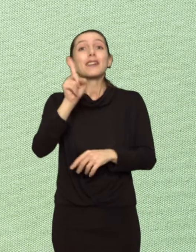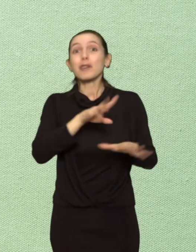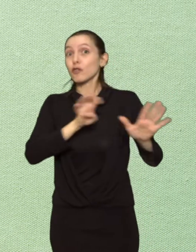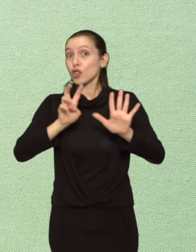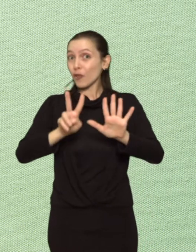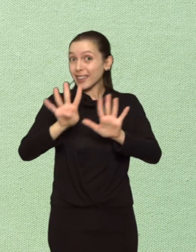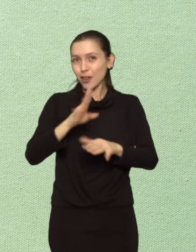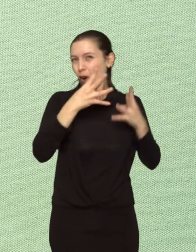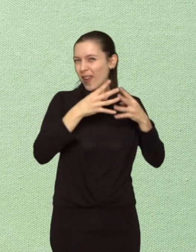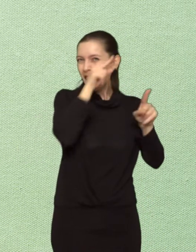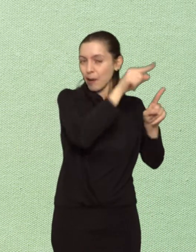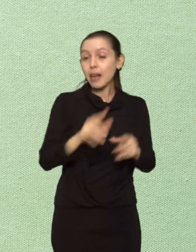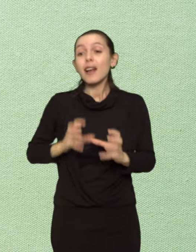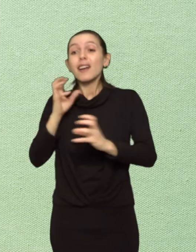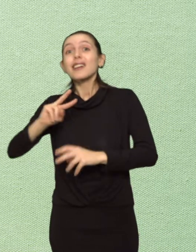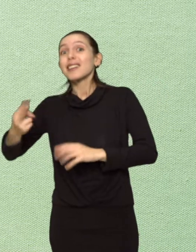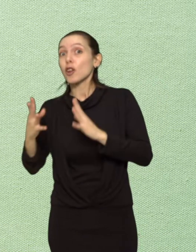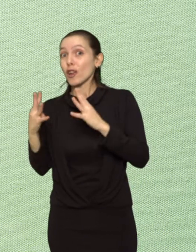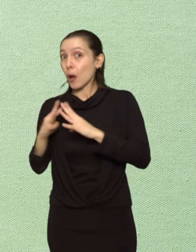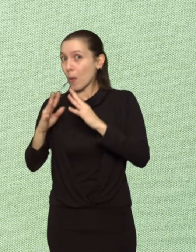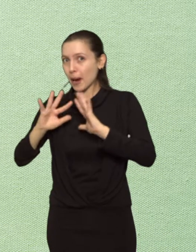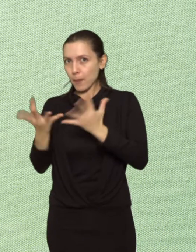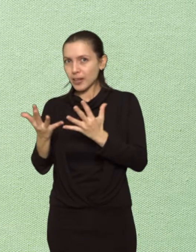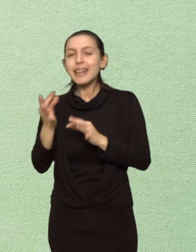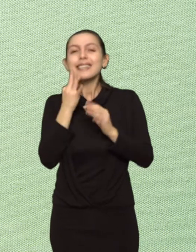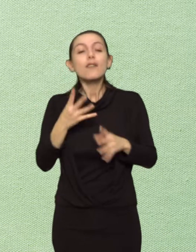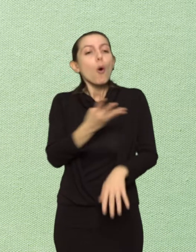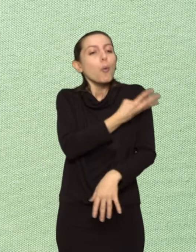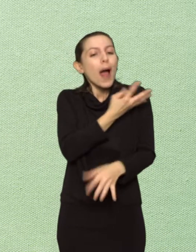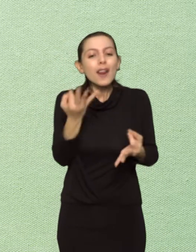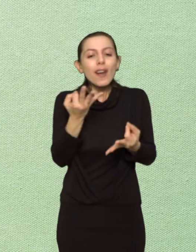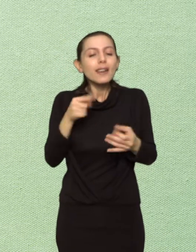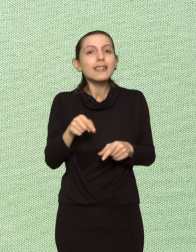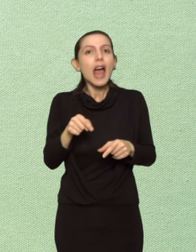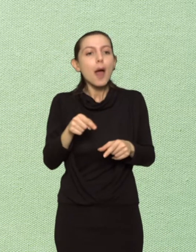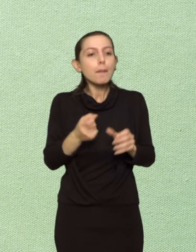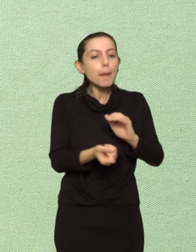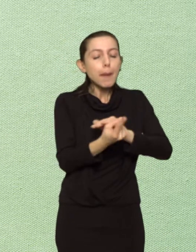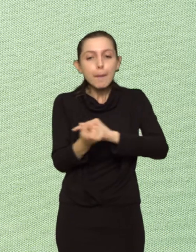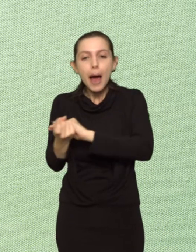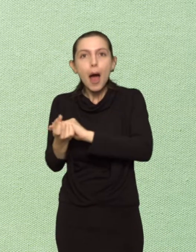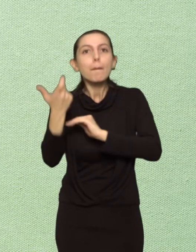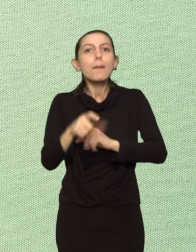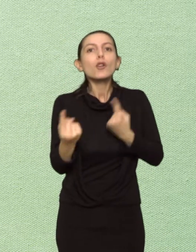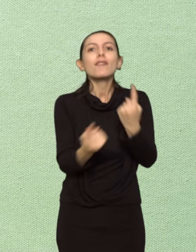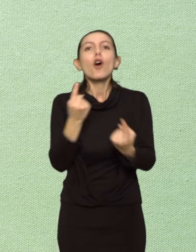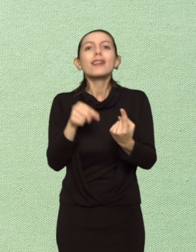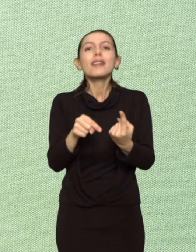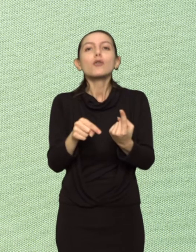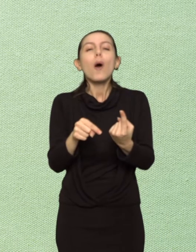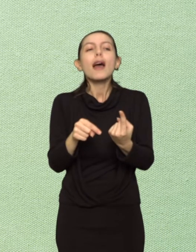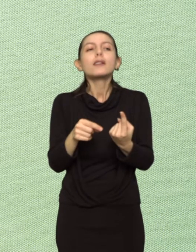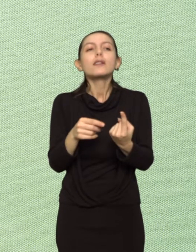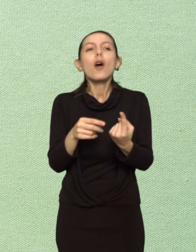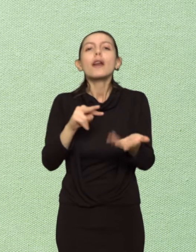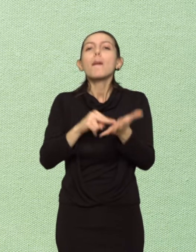America, crisi della seconda guerra mondiale. Quindi nasce in un contesto dove il problema era la